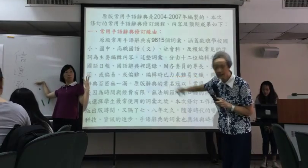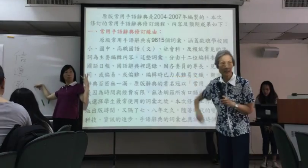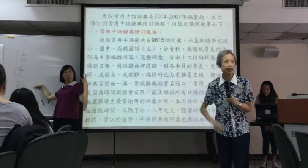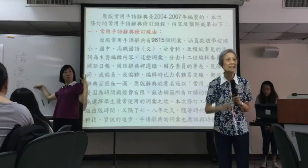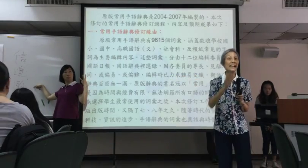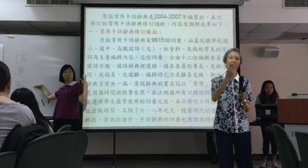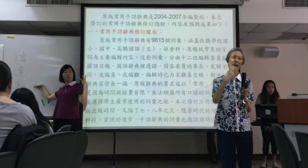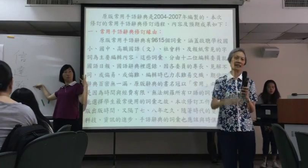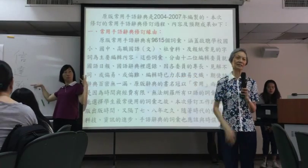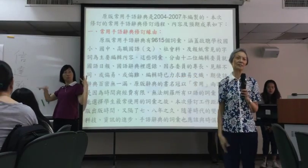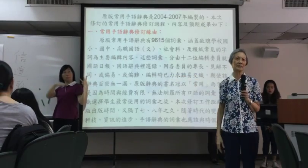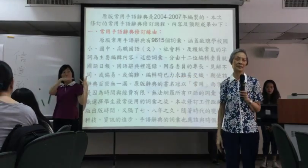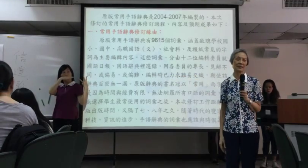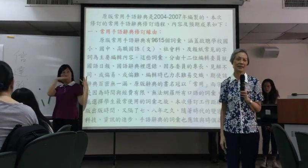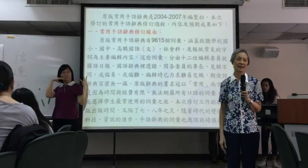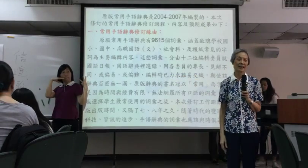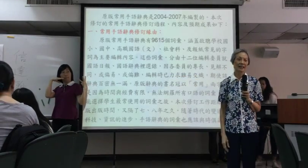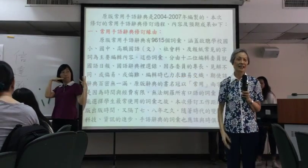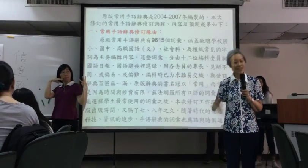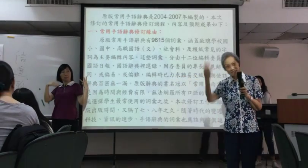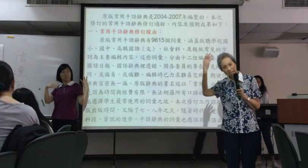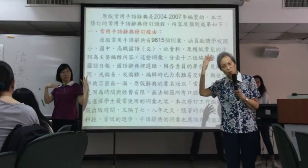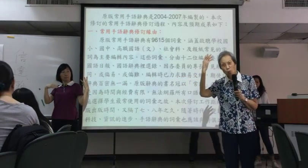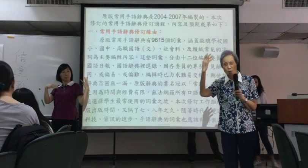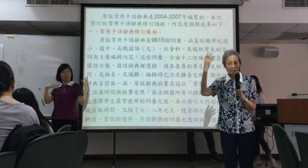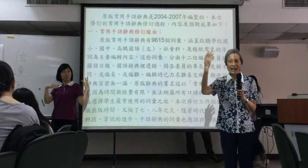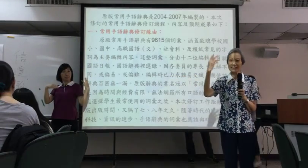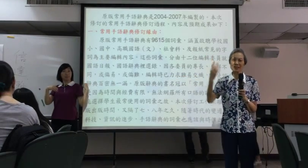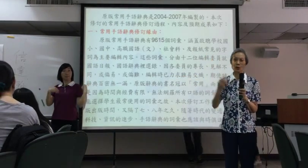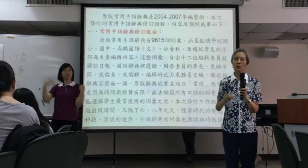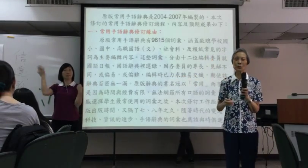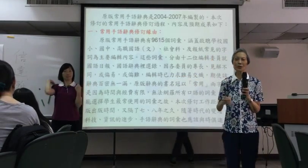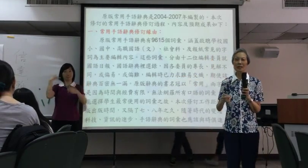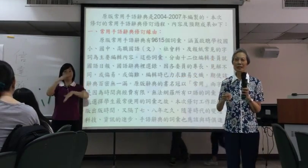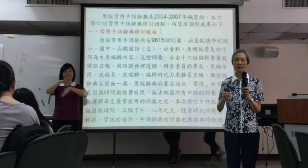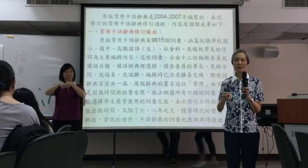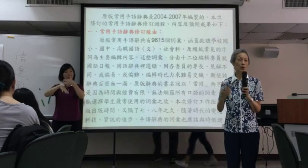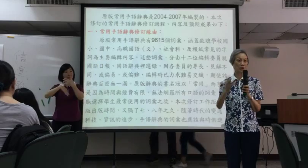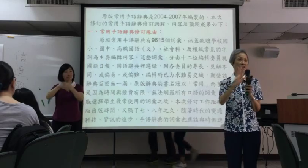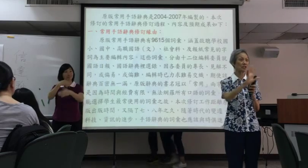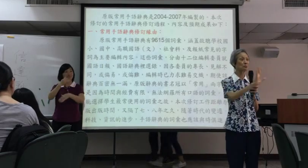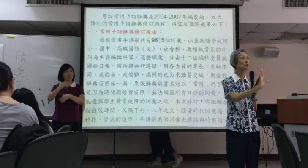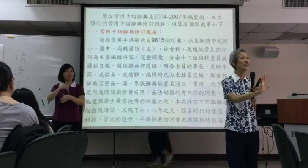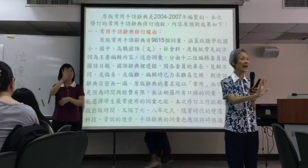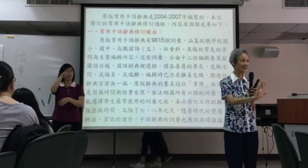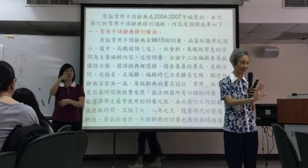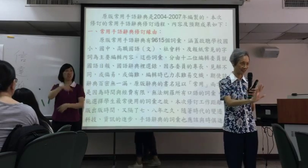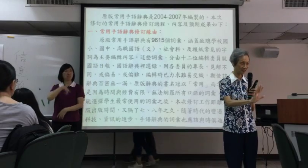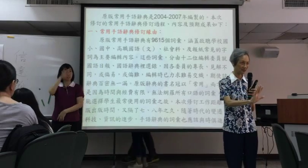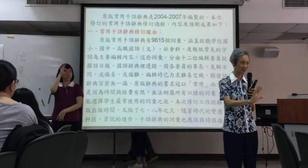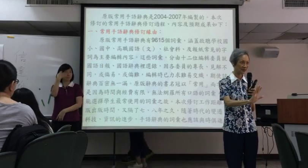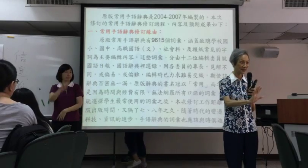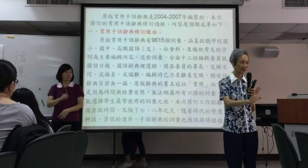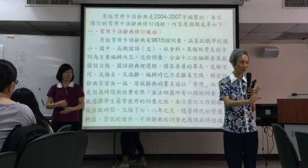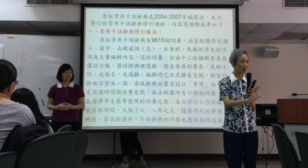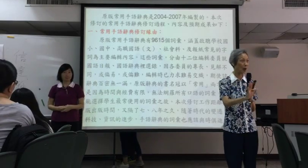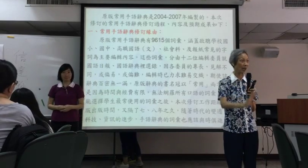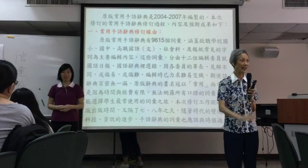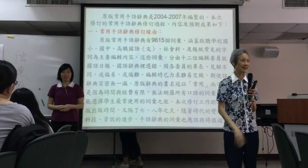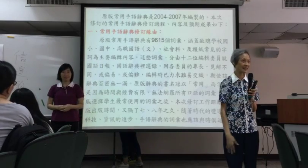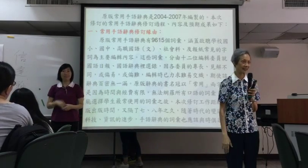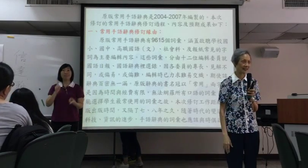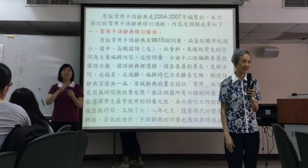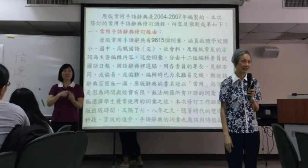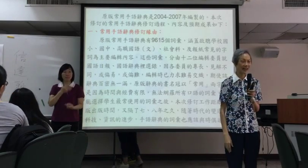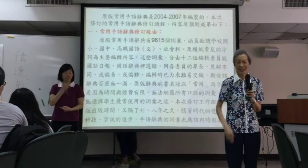第三个是雅。以前我们打的手语，有些是不雅的，不好